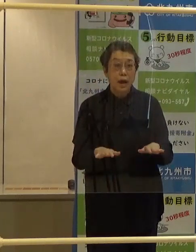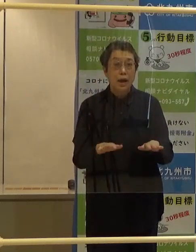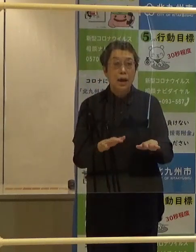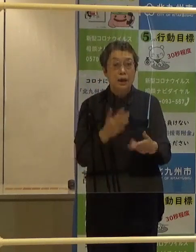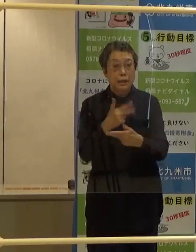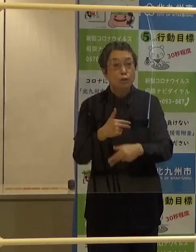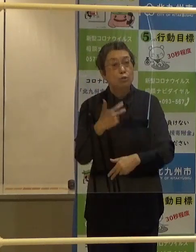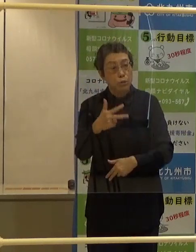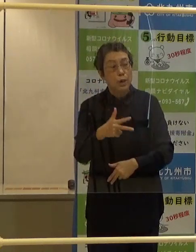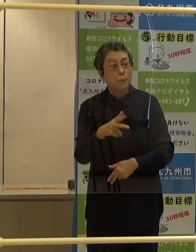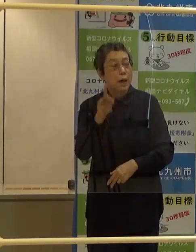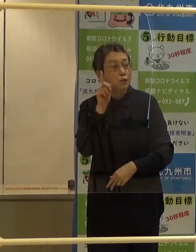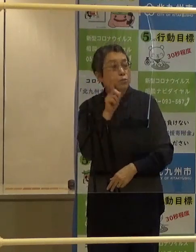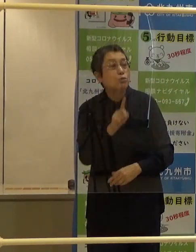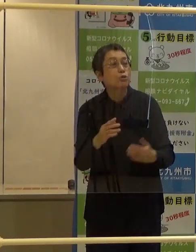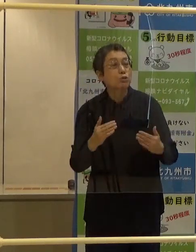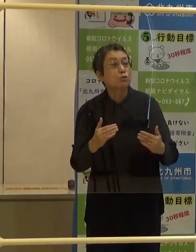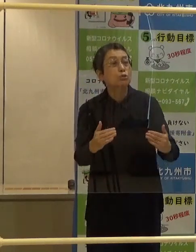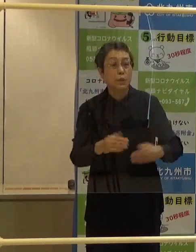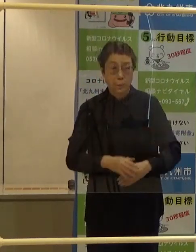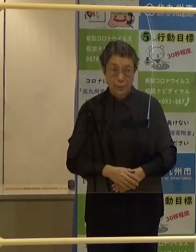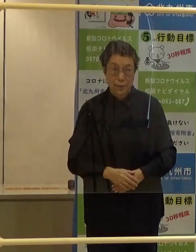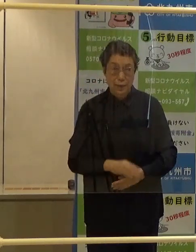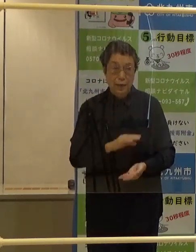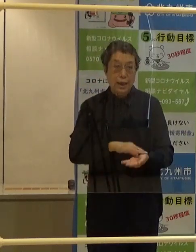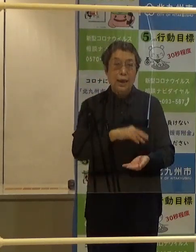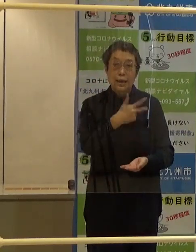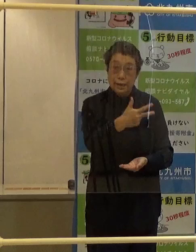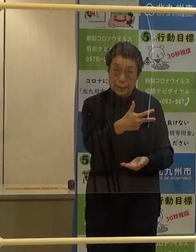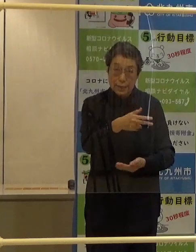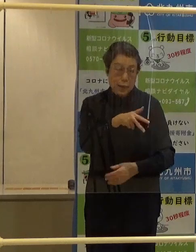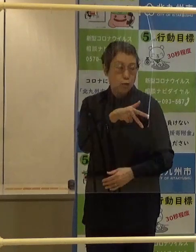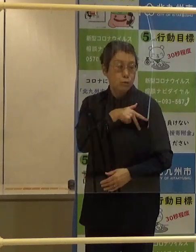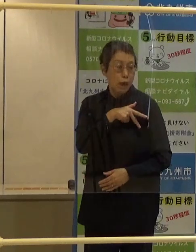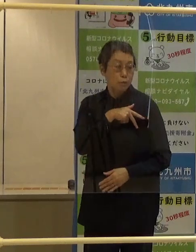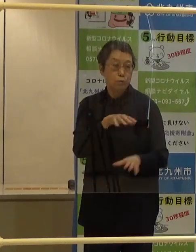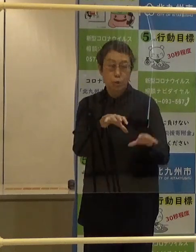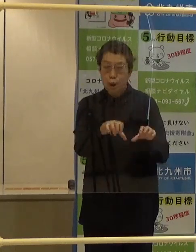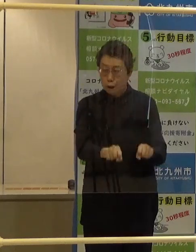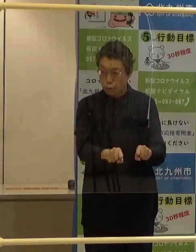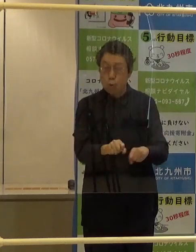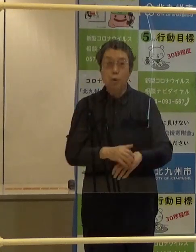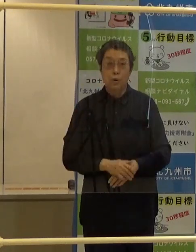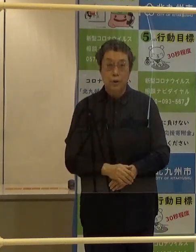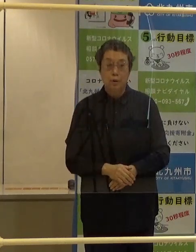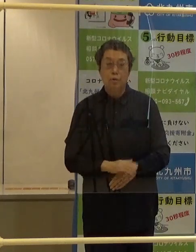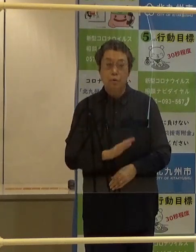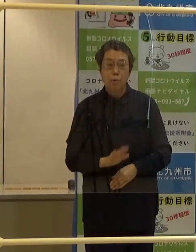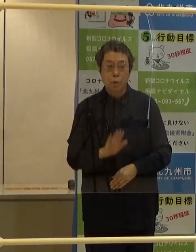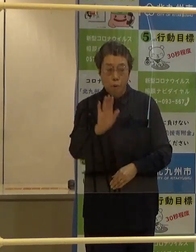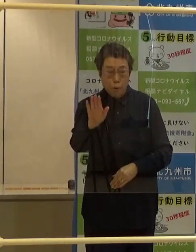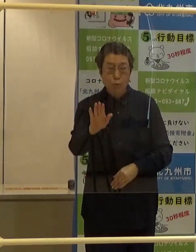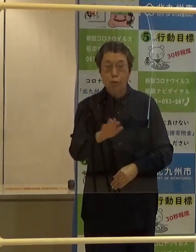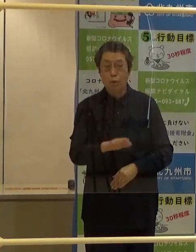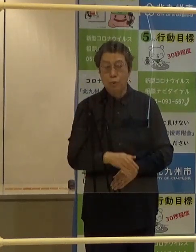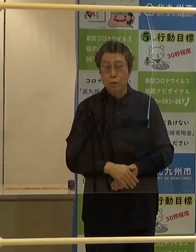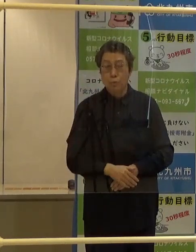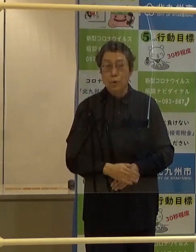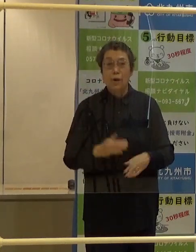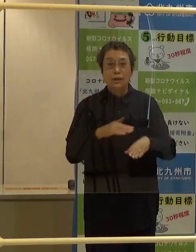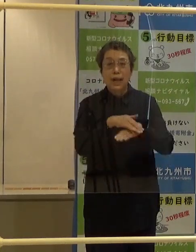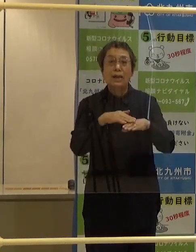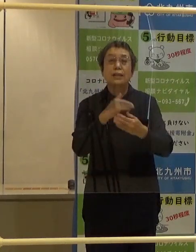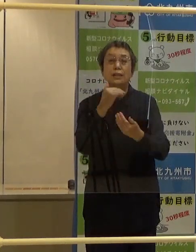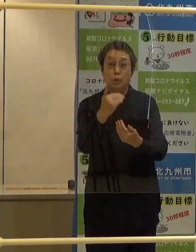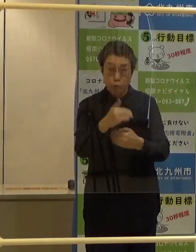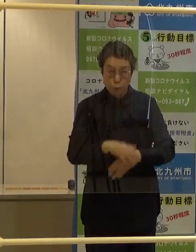しておりますけれども、この医師スタッフの確保というのは引き続きテーマであります。したがってそれが